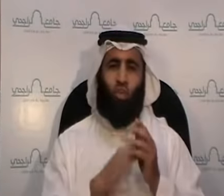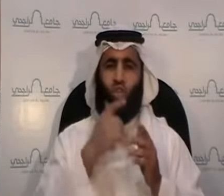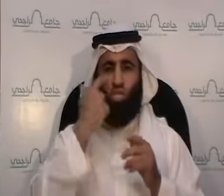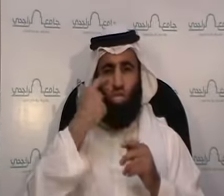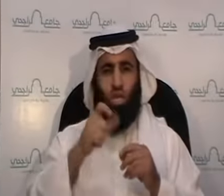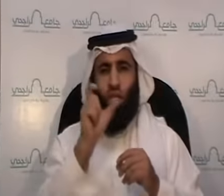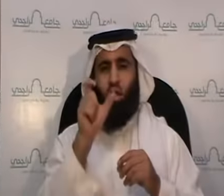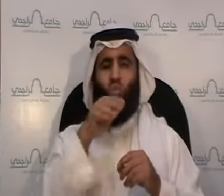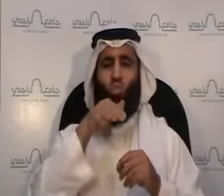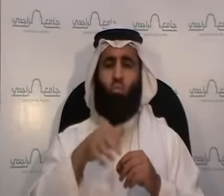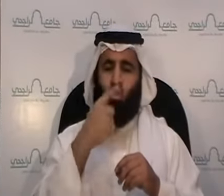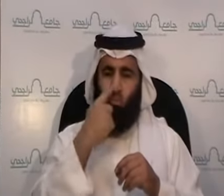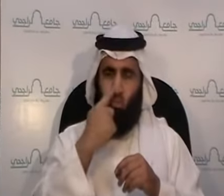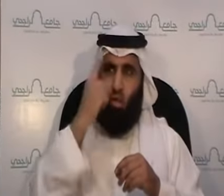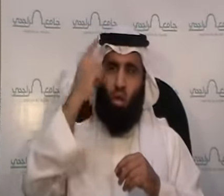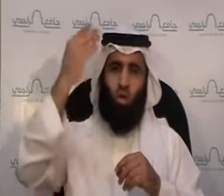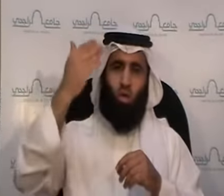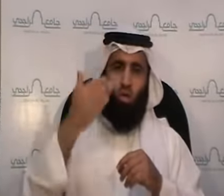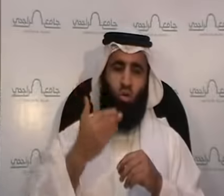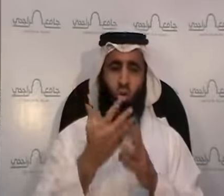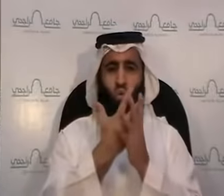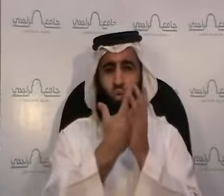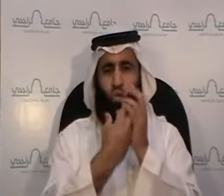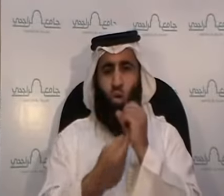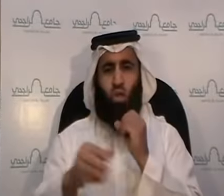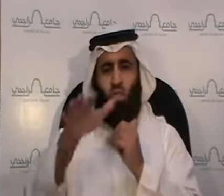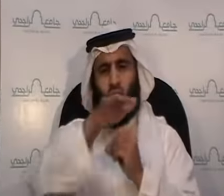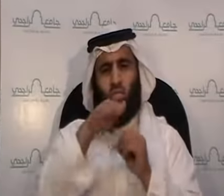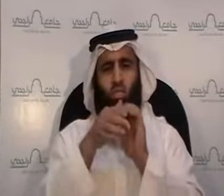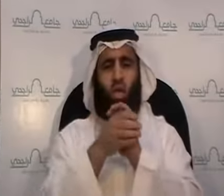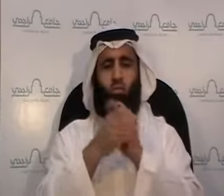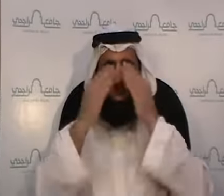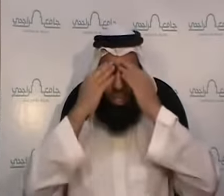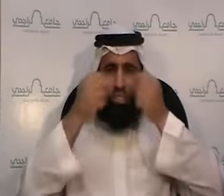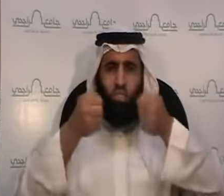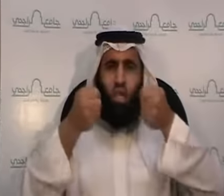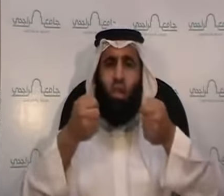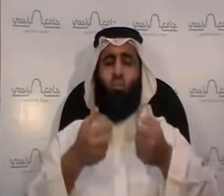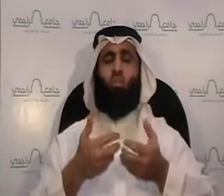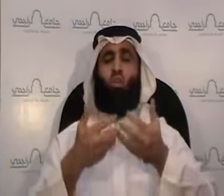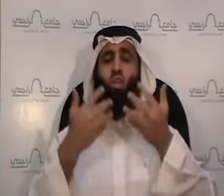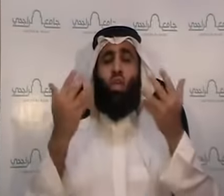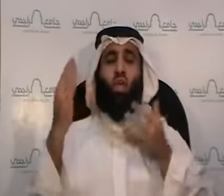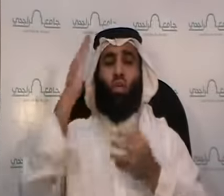عليه وعلى آله وأصحابه وسلم تسليما كثيرا إلى يوم الدين. أما